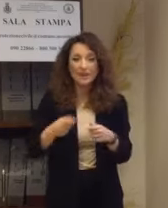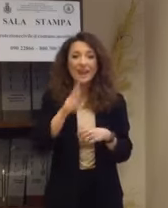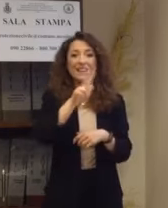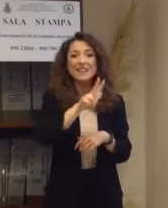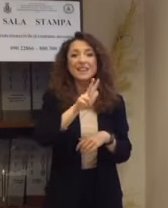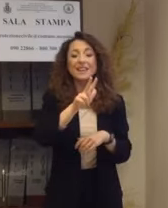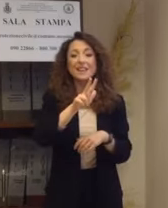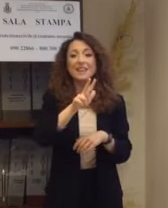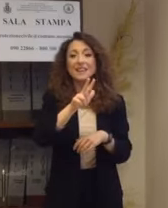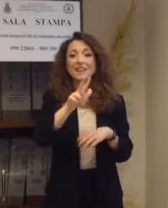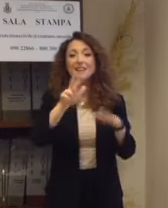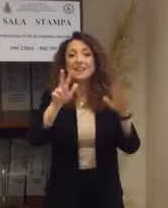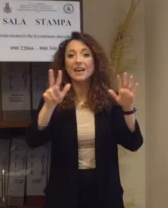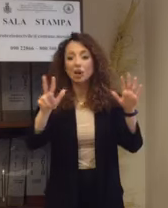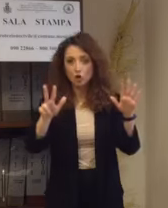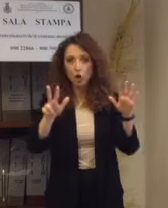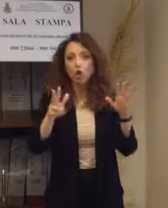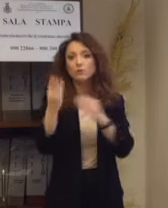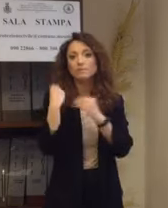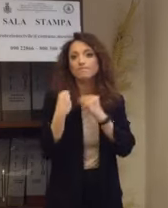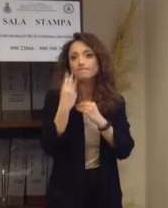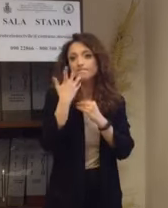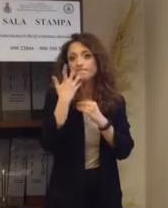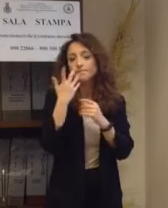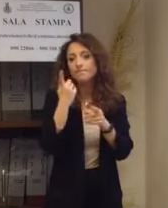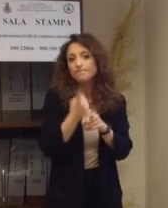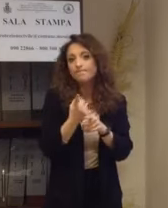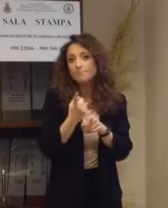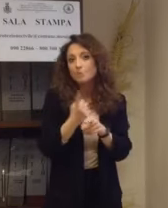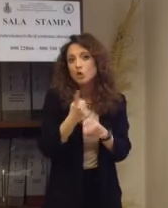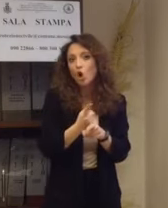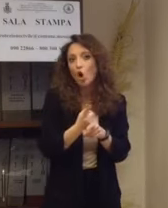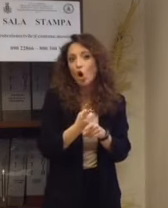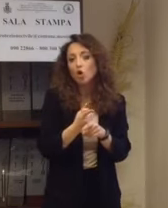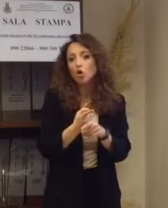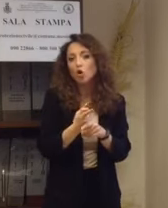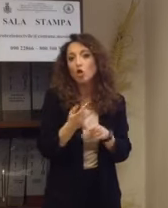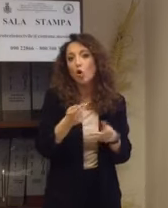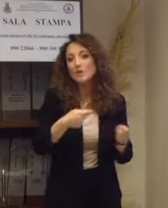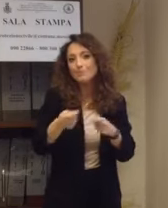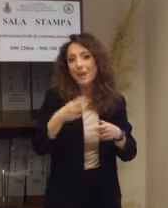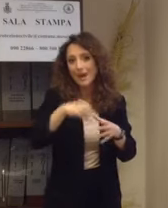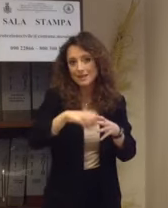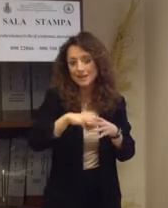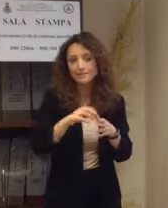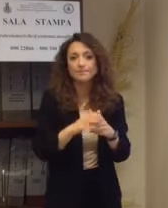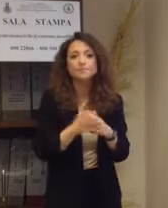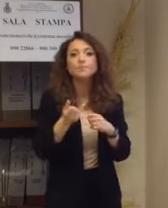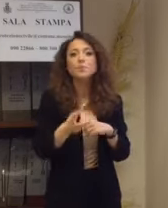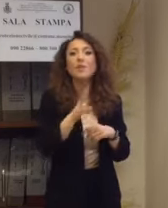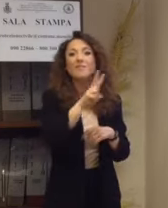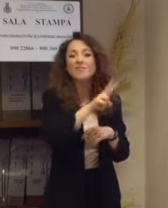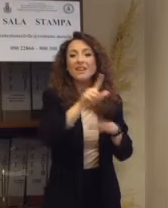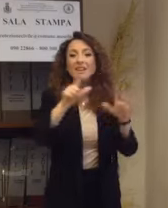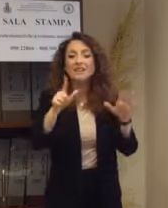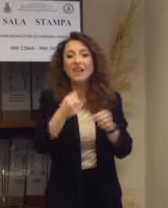spesa giunte alla segreteria del segretariato sociale, numero 27 sono le richieste di farmaci e presidi di